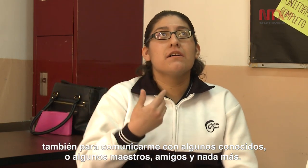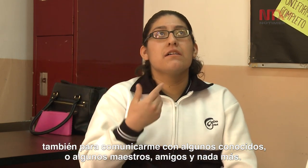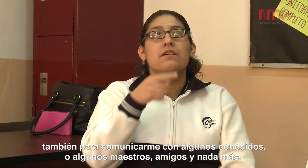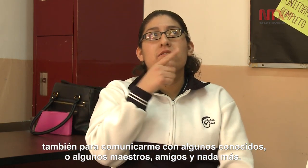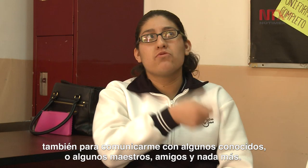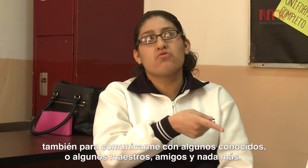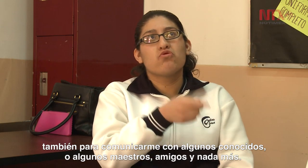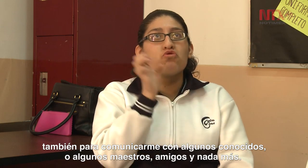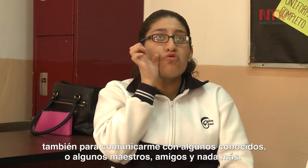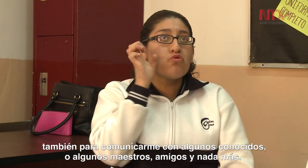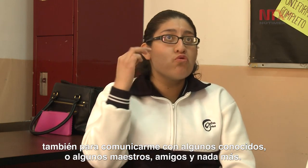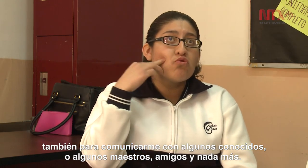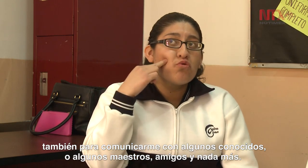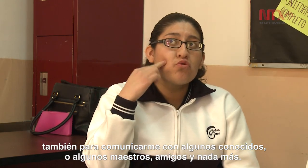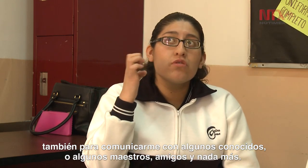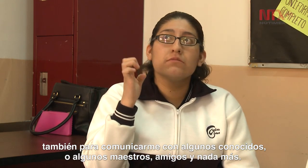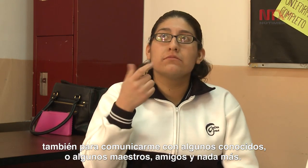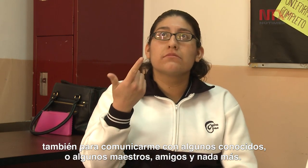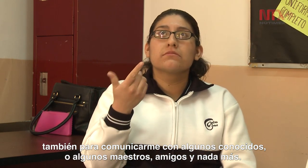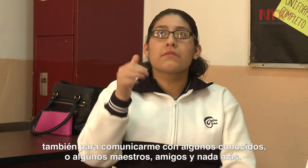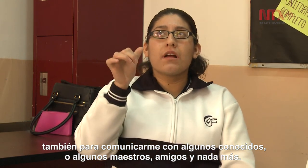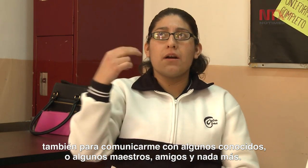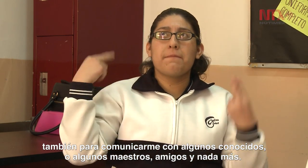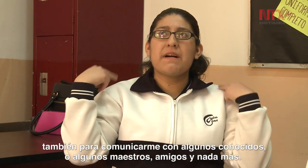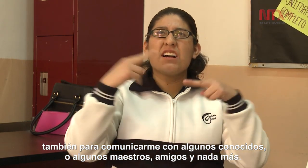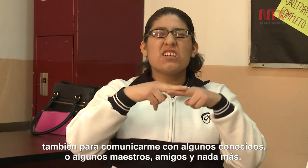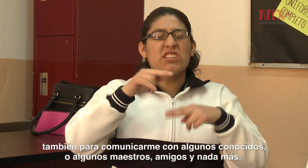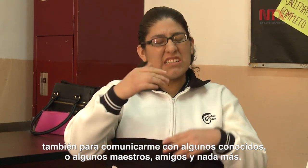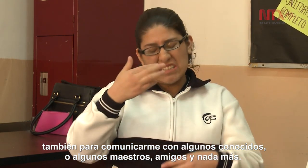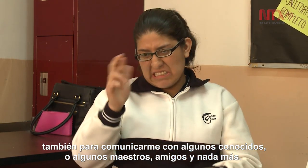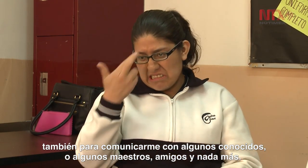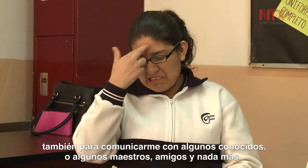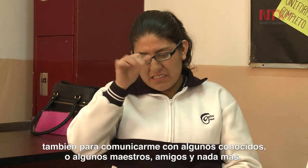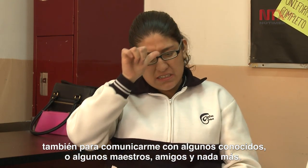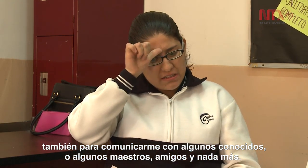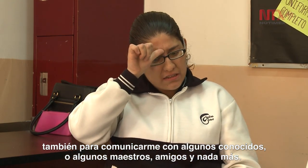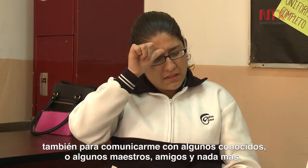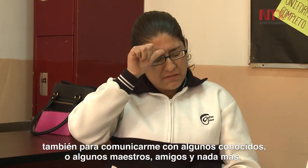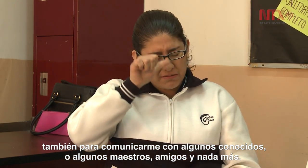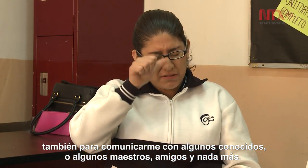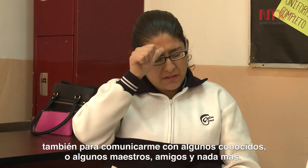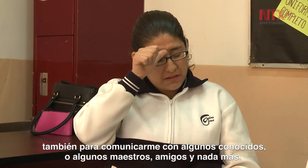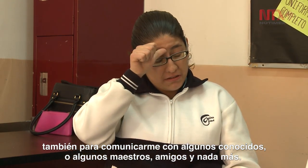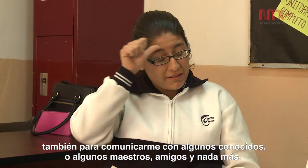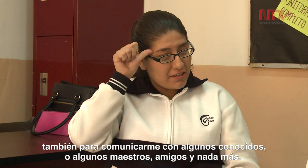conocidos, o algunos maestros, amigos,